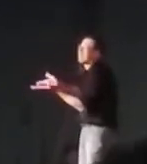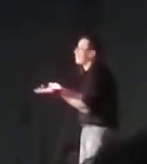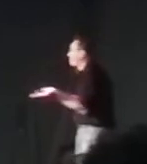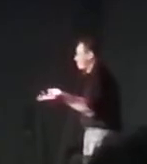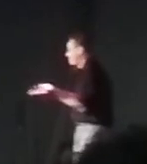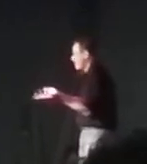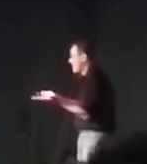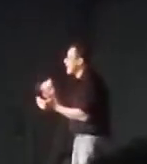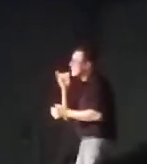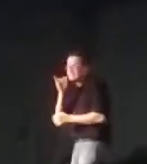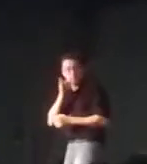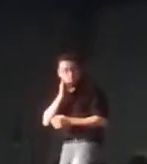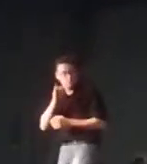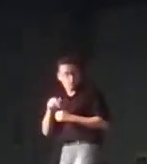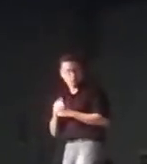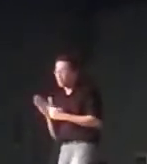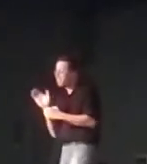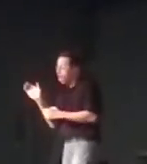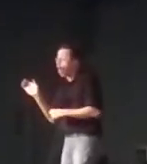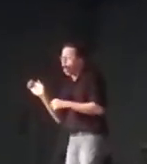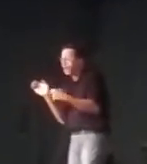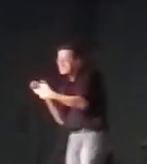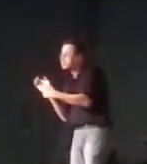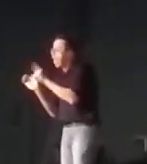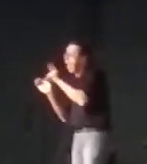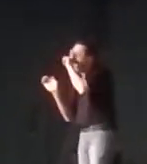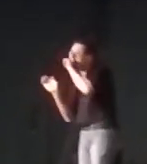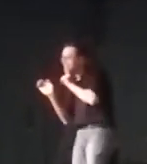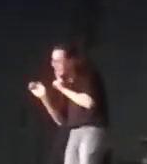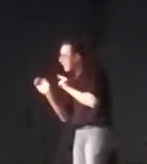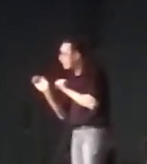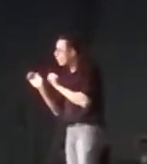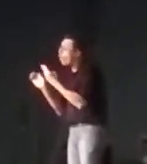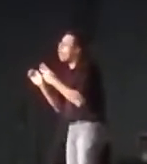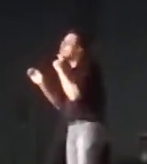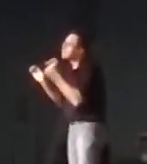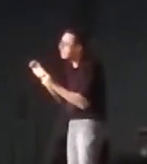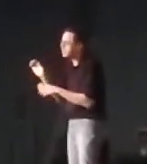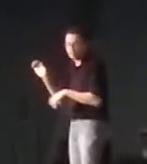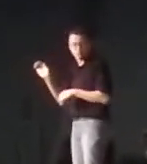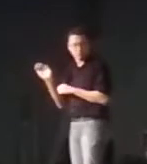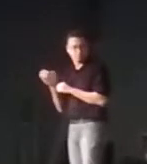mostrar isso aqui, você vai jurar que é amarelo ou verde. Se eu te mostrar isso aqui,